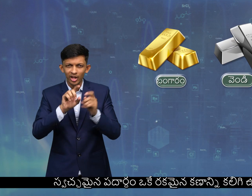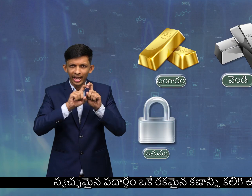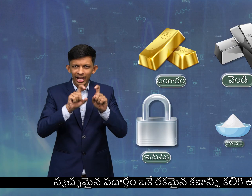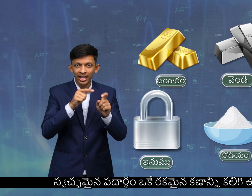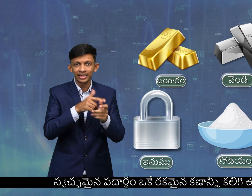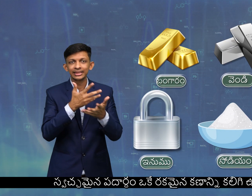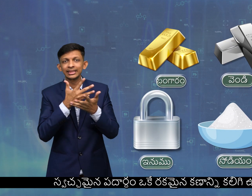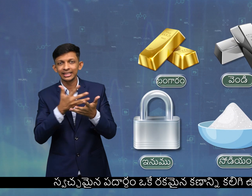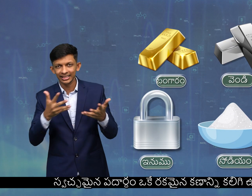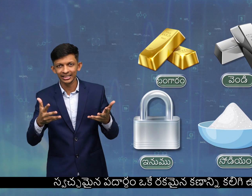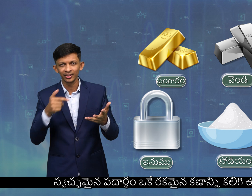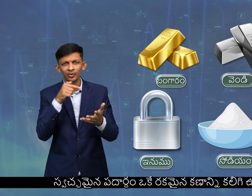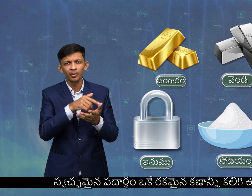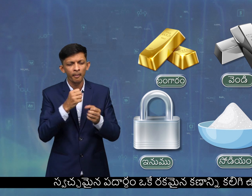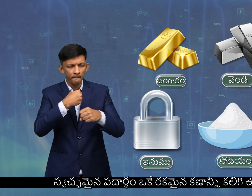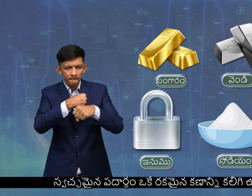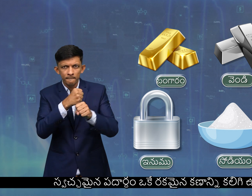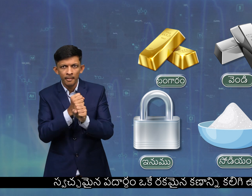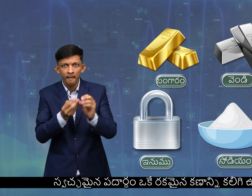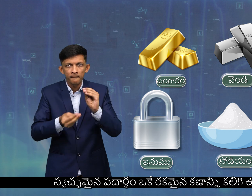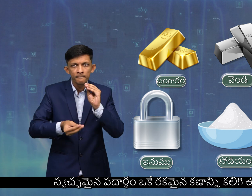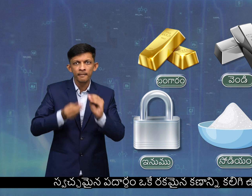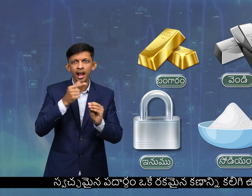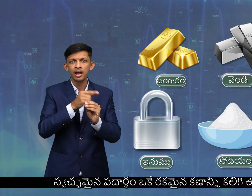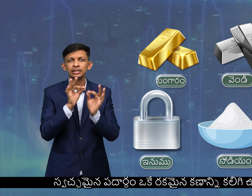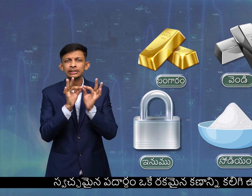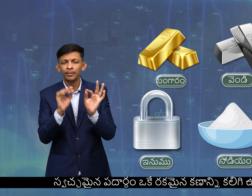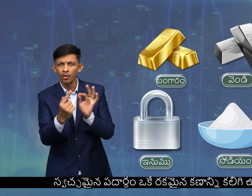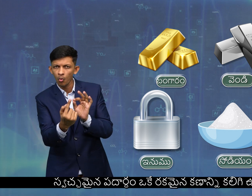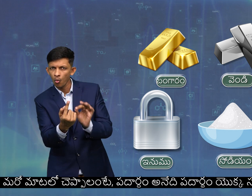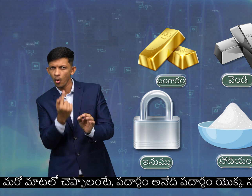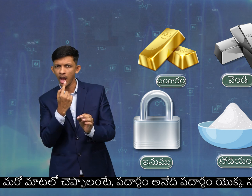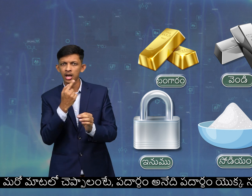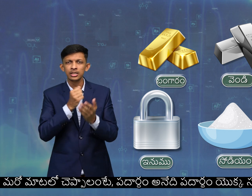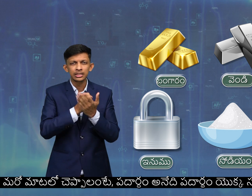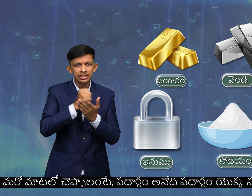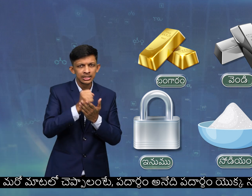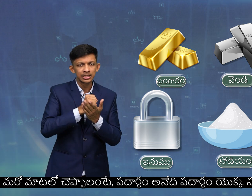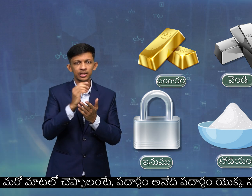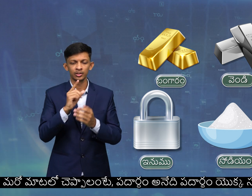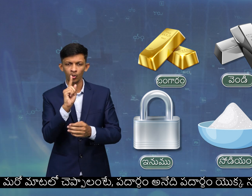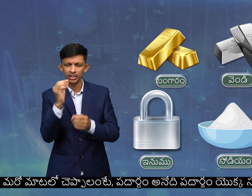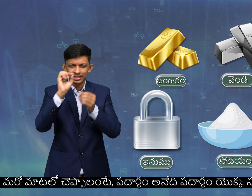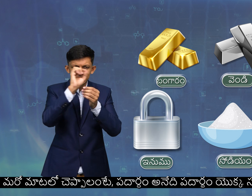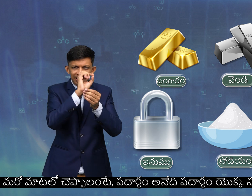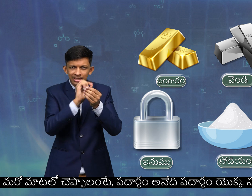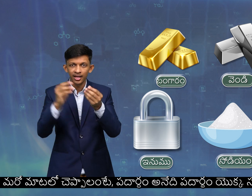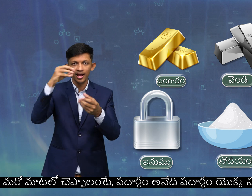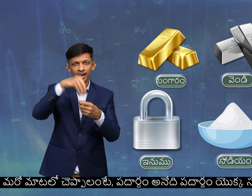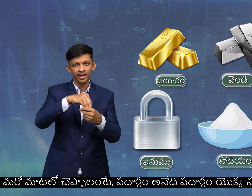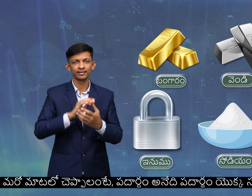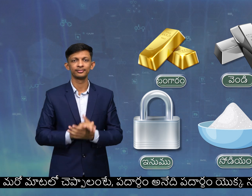స్వచ్ఛమైన పదార్థం ఒకే రకమైన కణాన్ని కలిగి ఉంటుంది. మరో మాటలో చెప్పాలంటే,